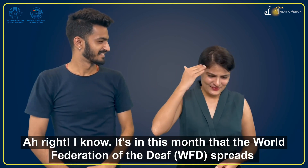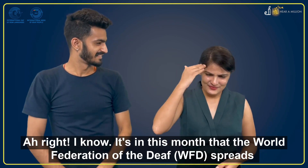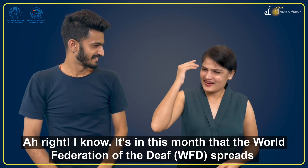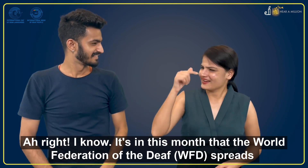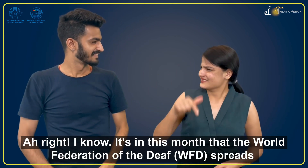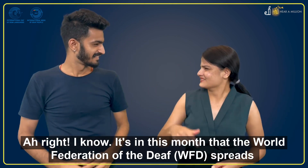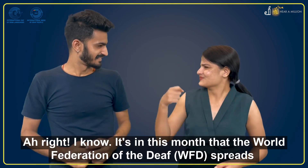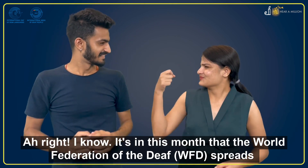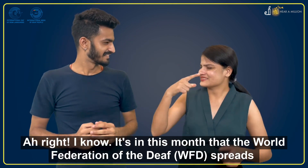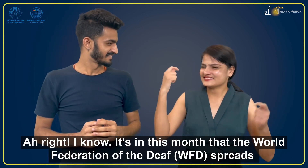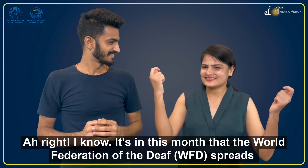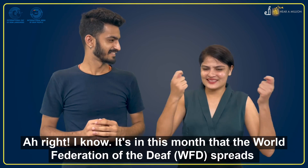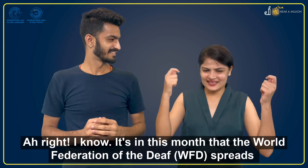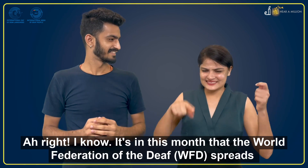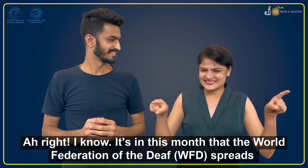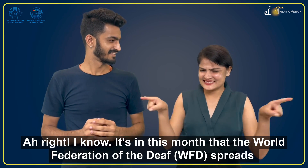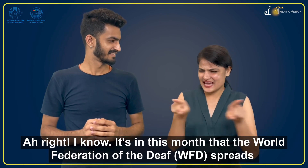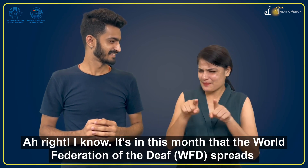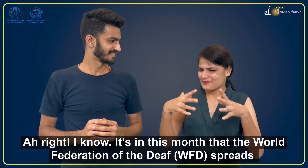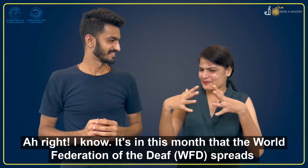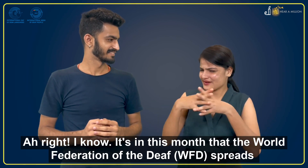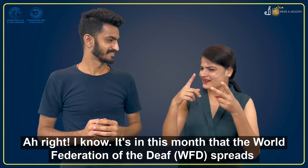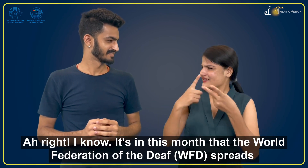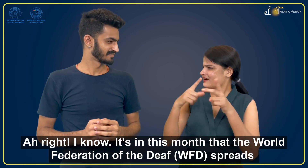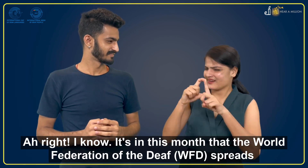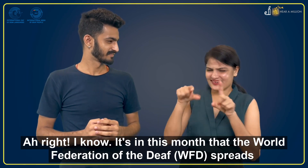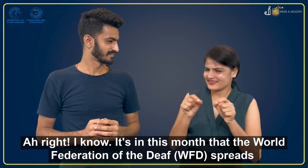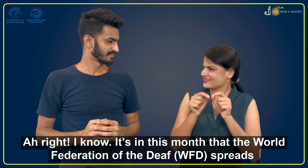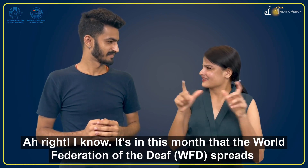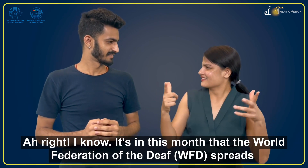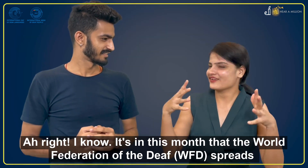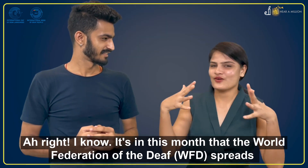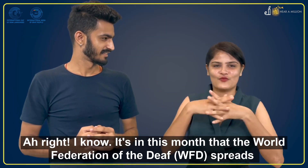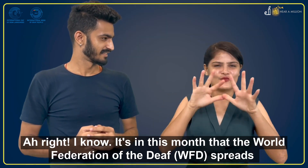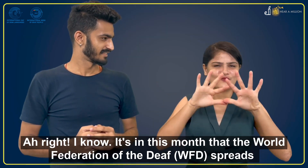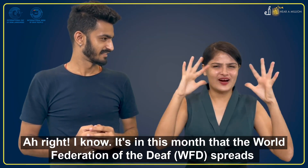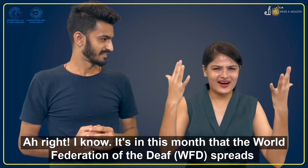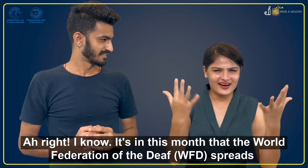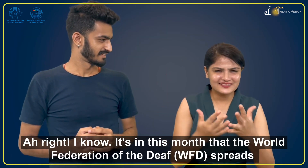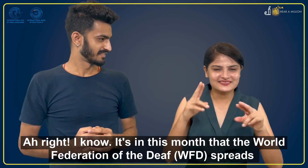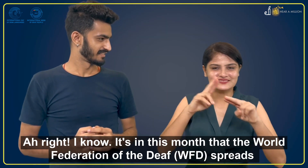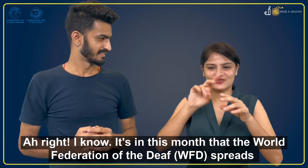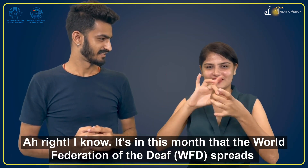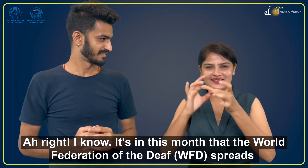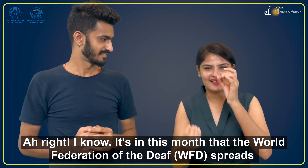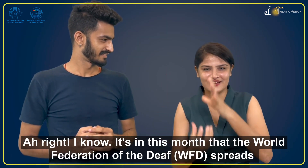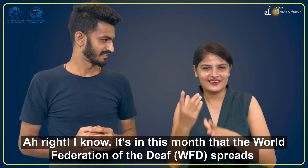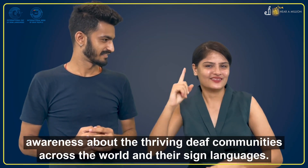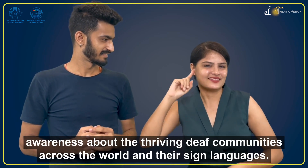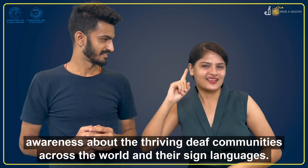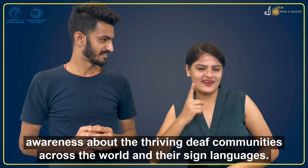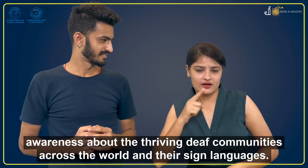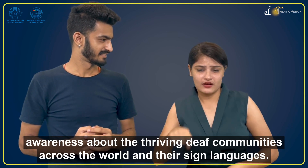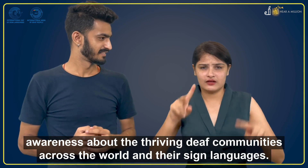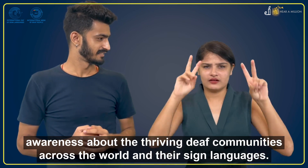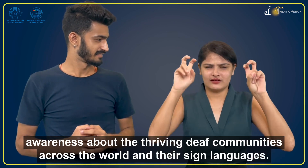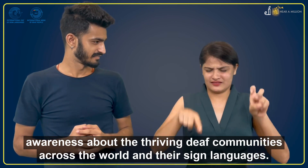सही कहा मुझे मालूम है यह महीना है जिसमें विश्व भर में